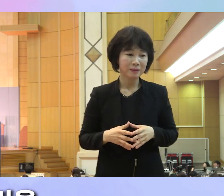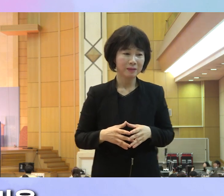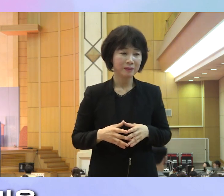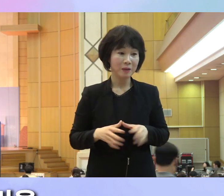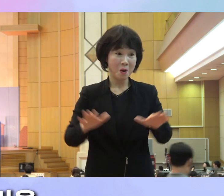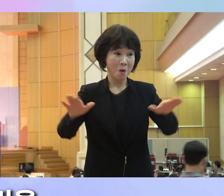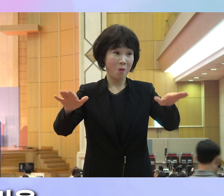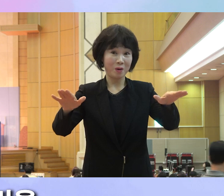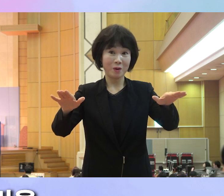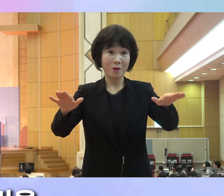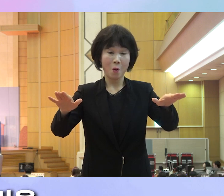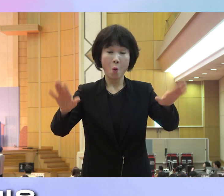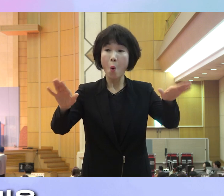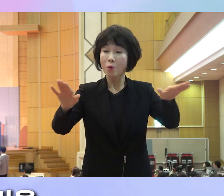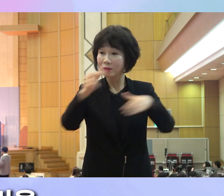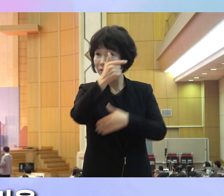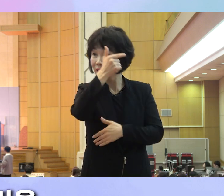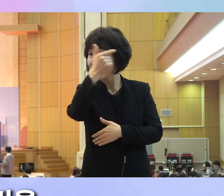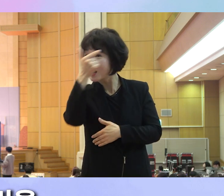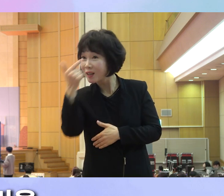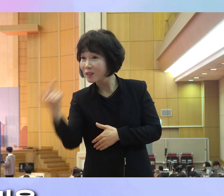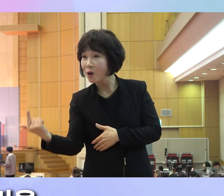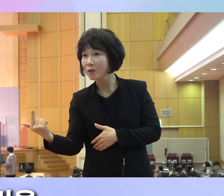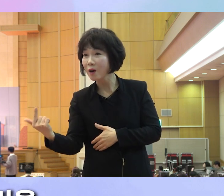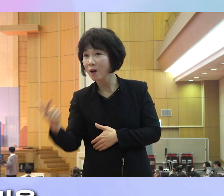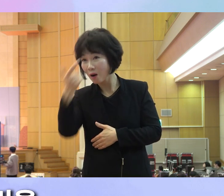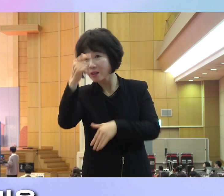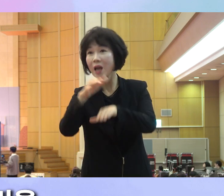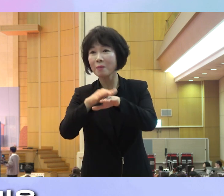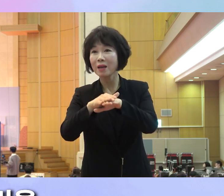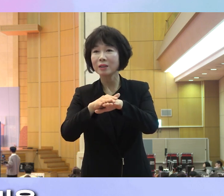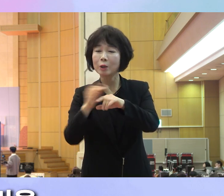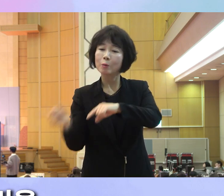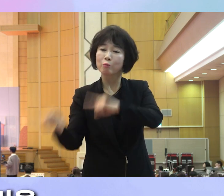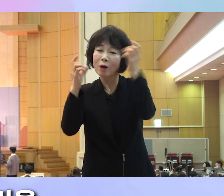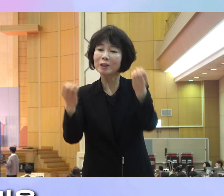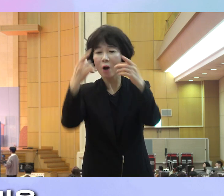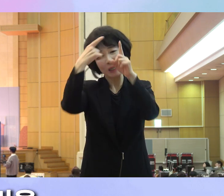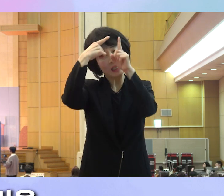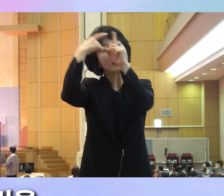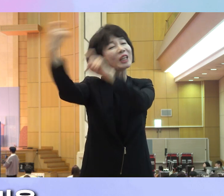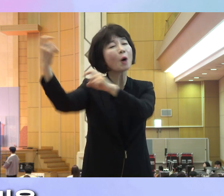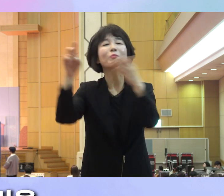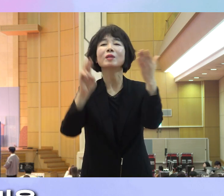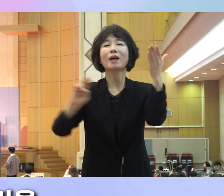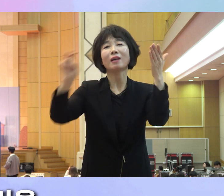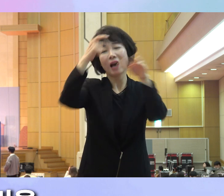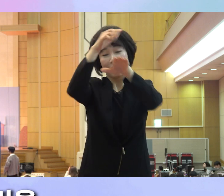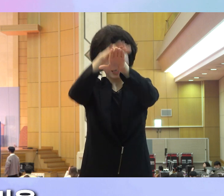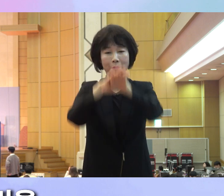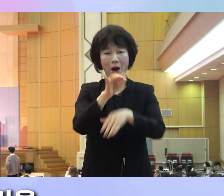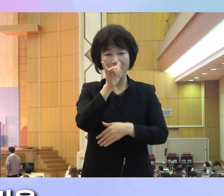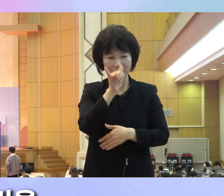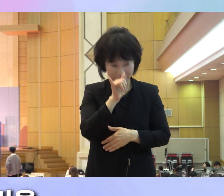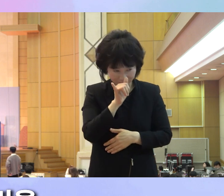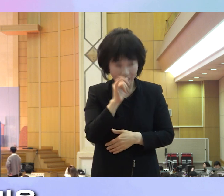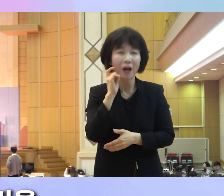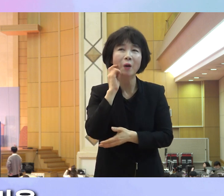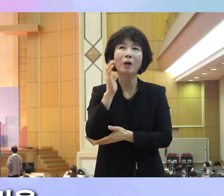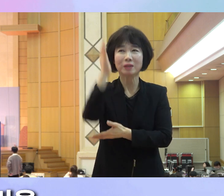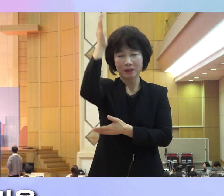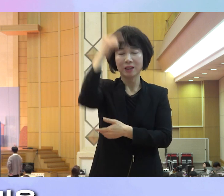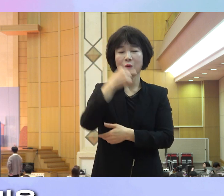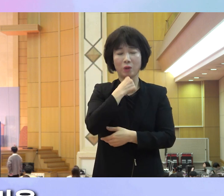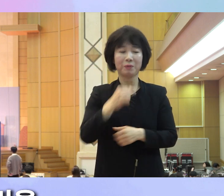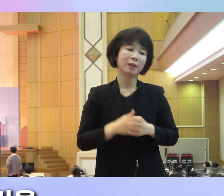네, 오늘 저녁 8부 예배는 부활절 기념으로 찬양 예배로 하나님께 영광을